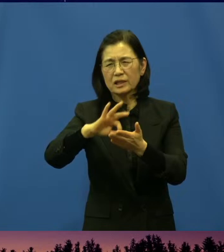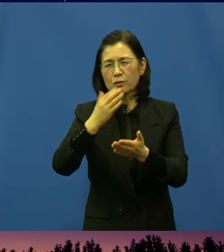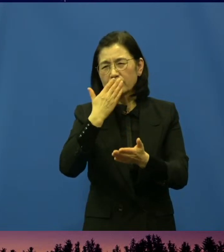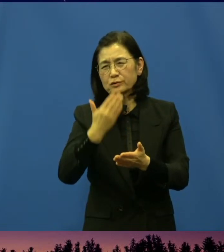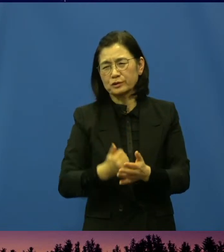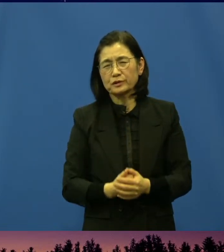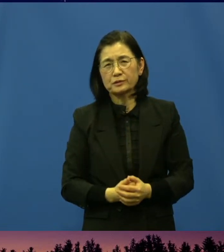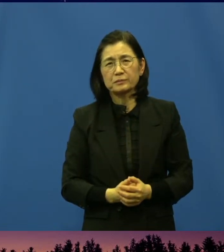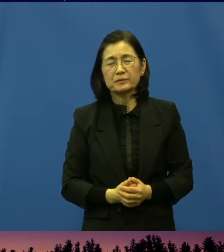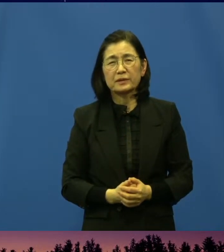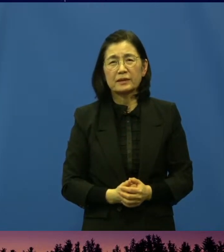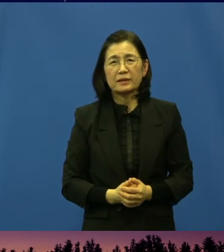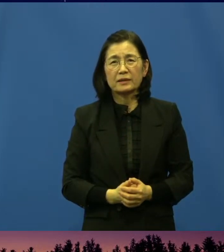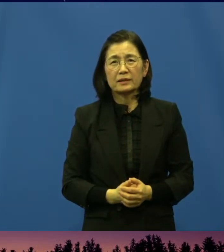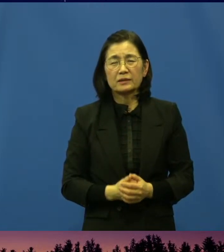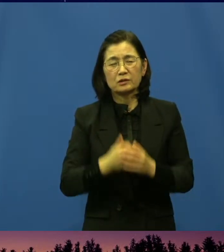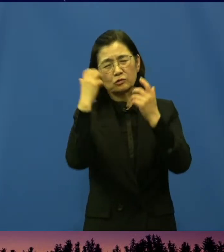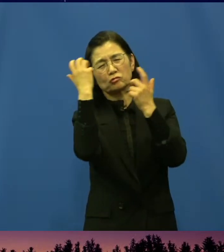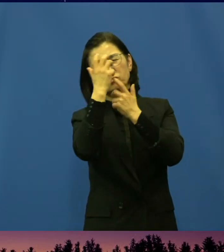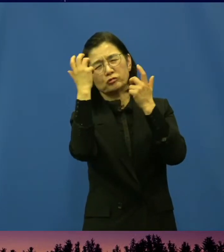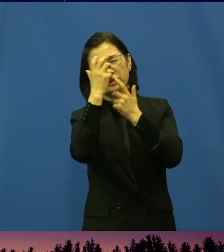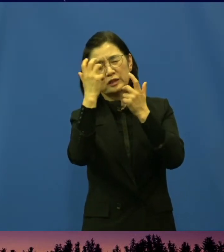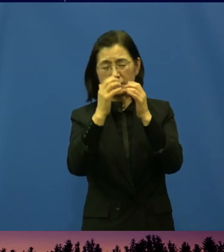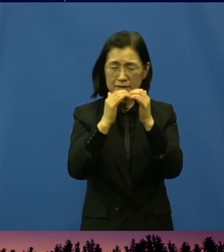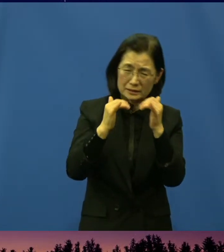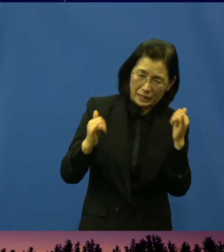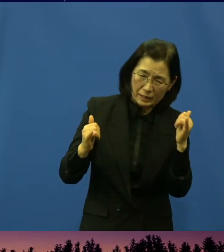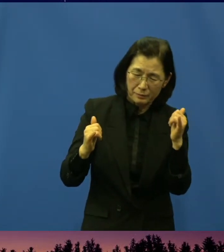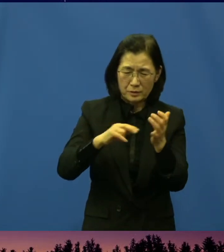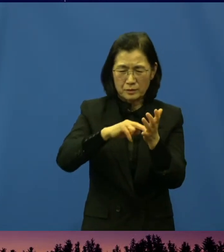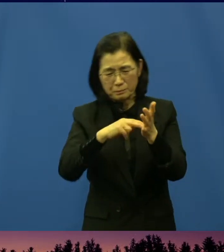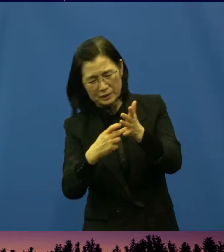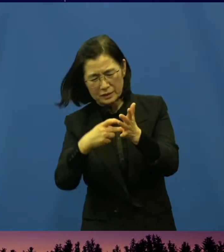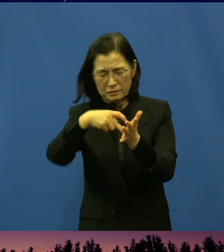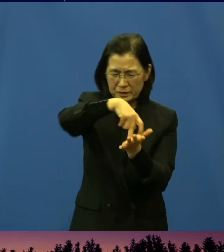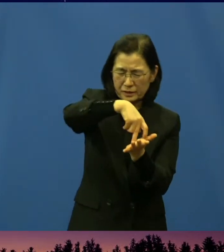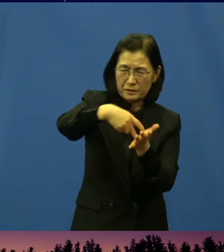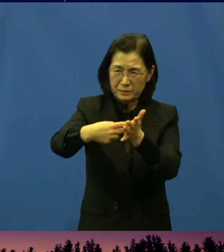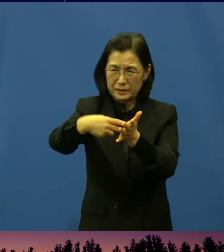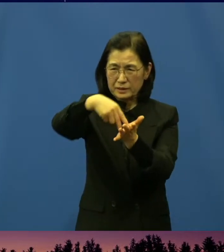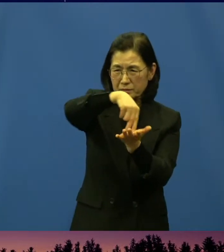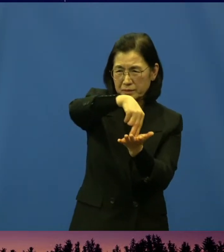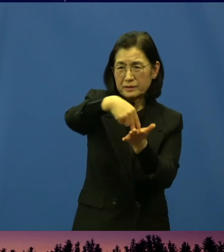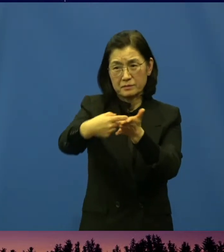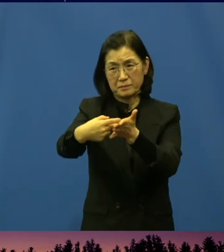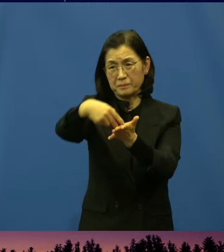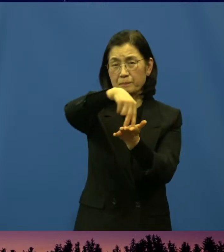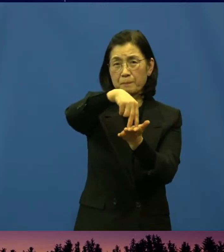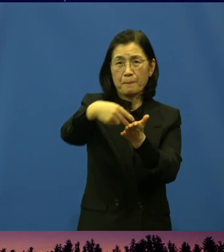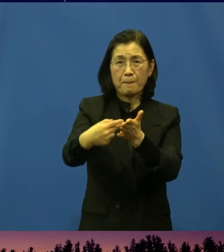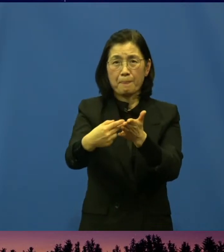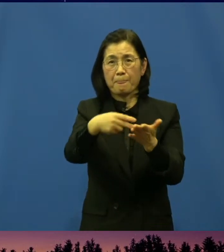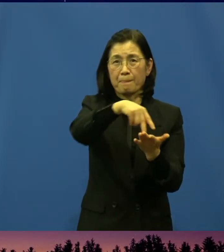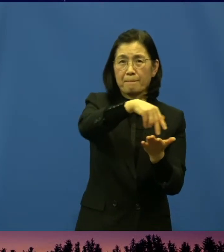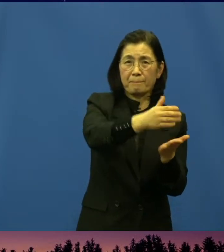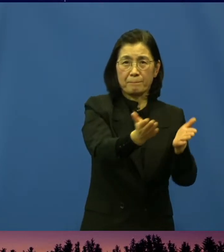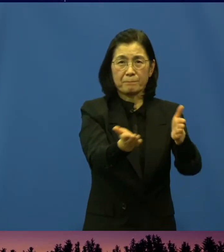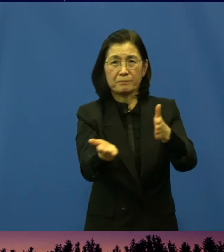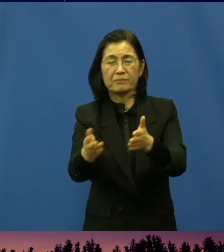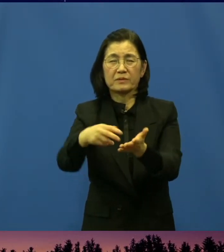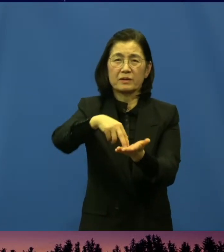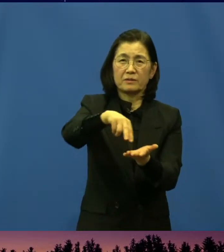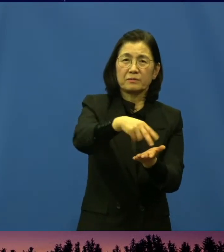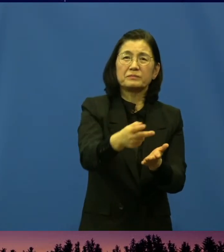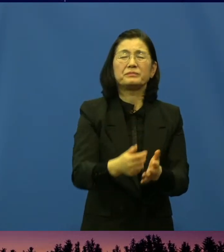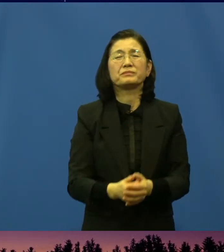자, 술 취한 사람은 어떠고? 술 취한 사람은 어때요? 비틀비틀 가는 거예요. 비틀비틀, 그죠?